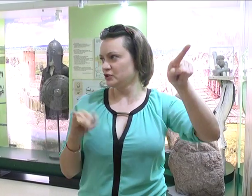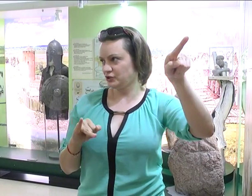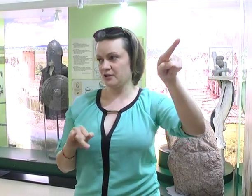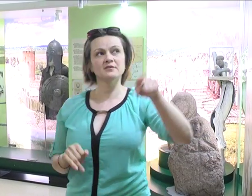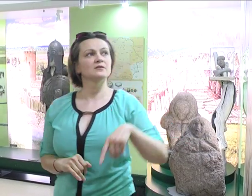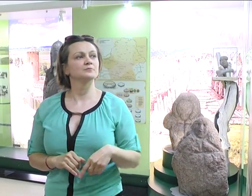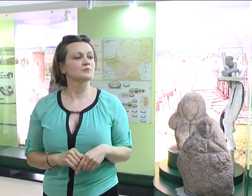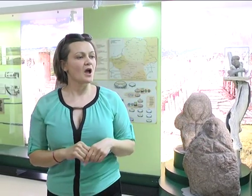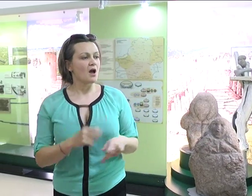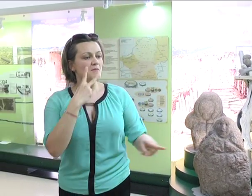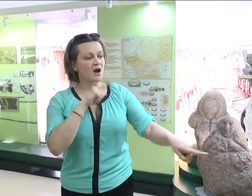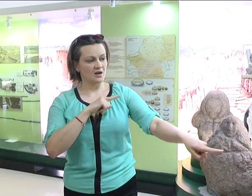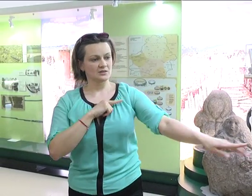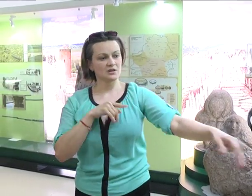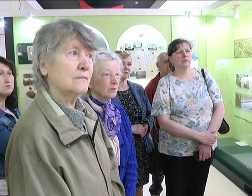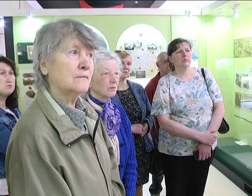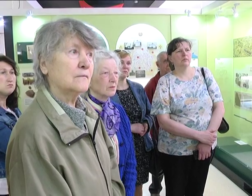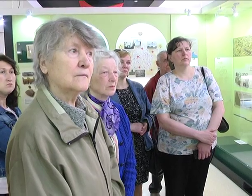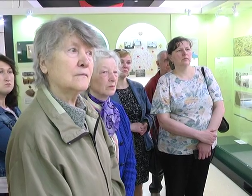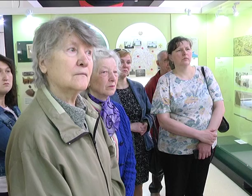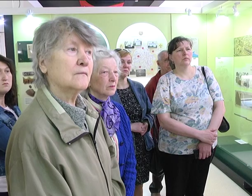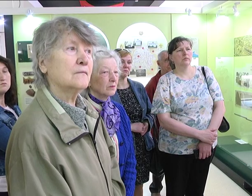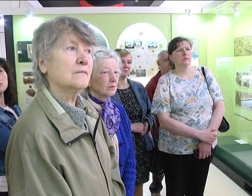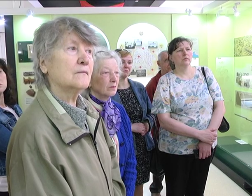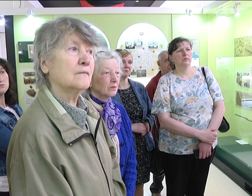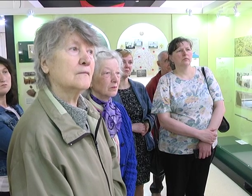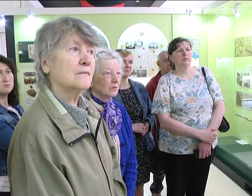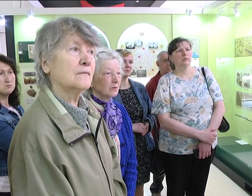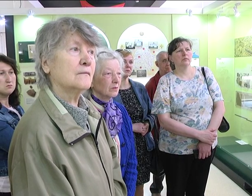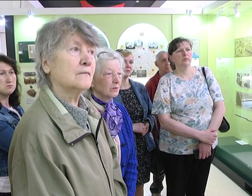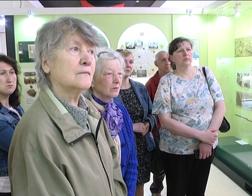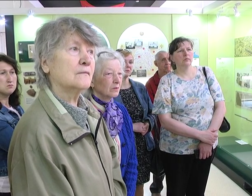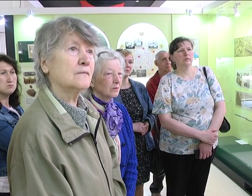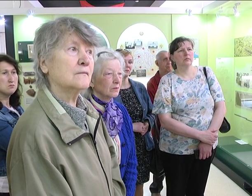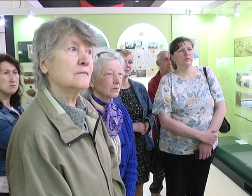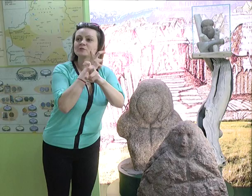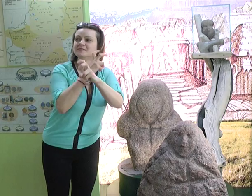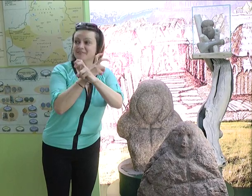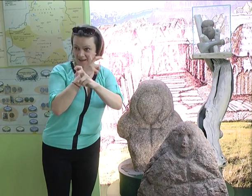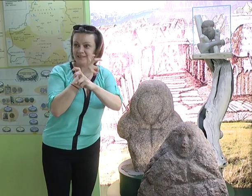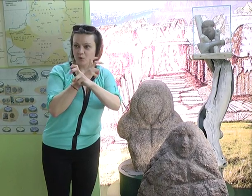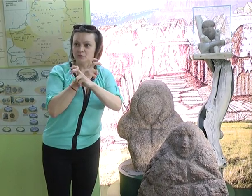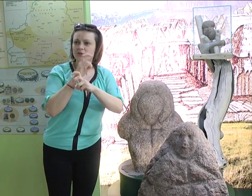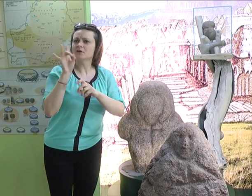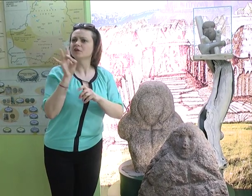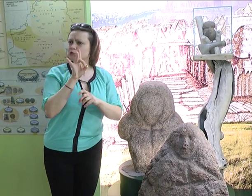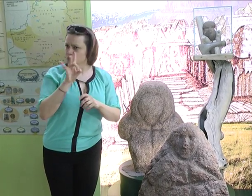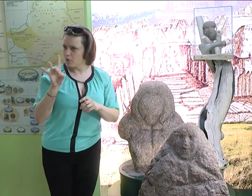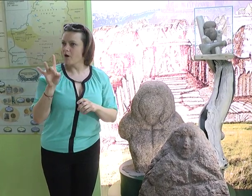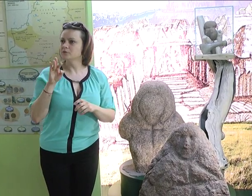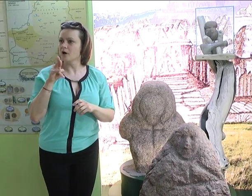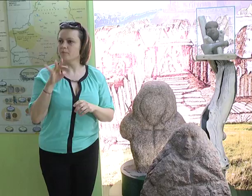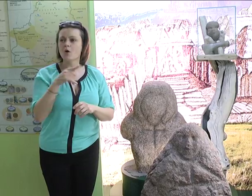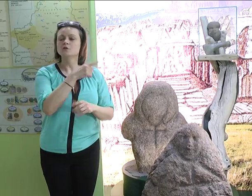получить высшее образование и сегодня заниматься любимым делом. Желание помочь другим, таким же, как она, привело девушку в проект «Инклюзия в краеведческом